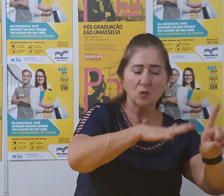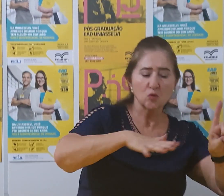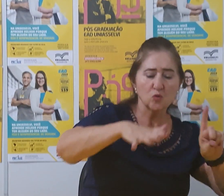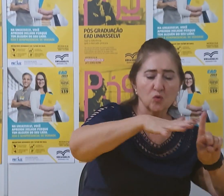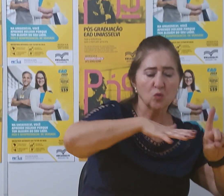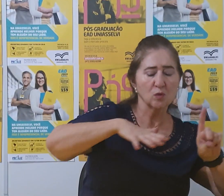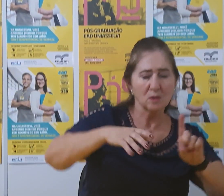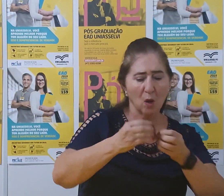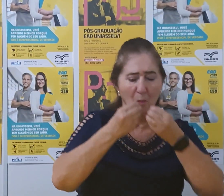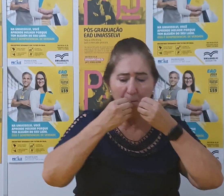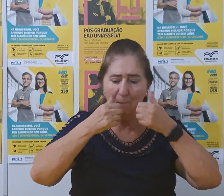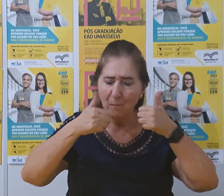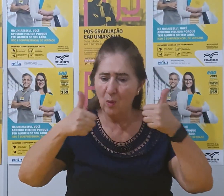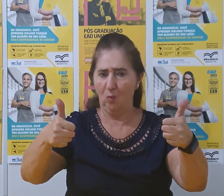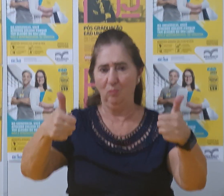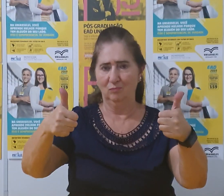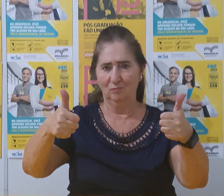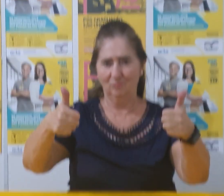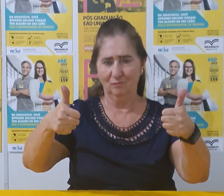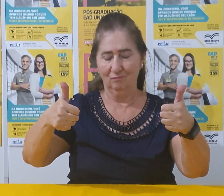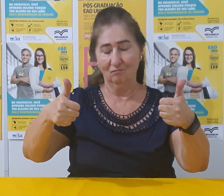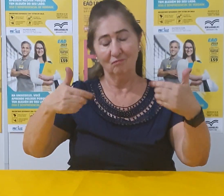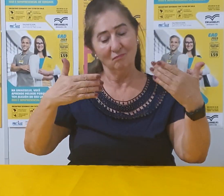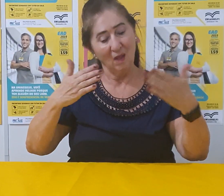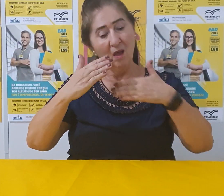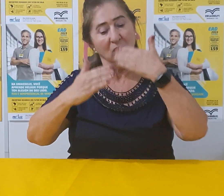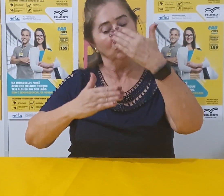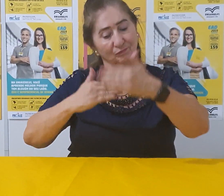saudáveis. Sobre o processo de ensino-aprendizagem